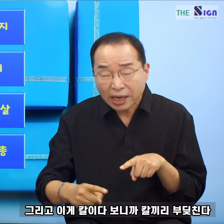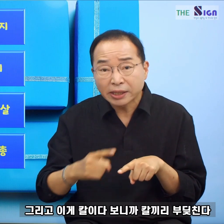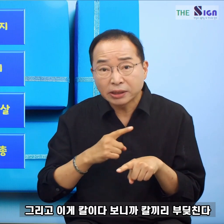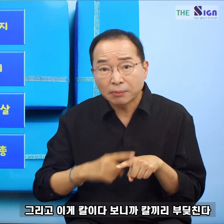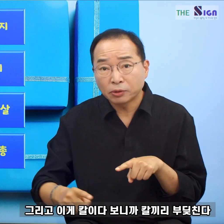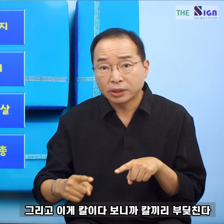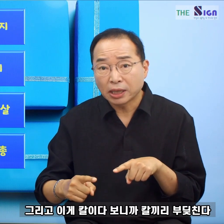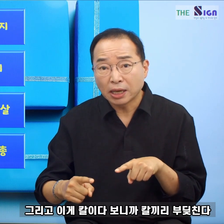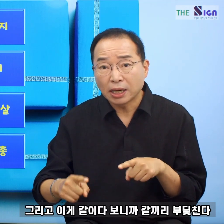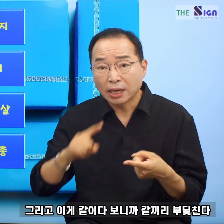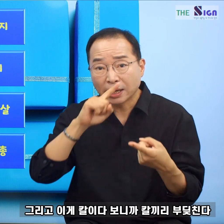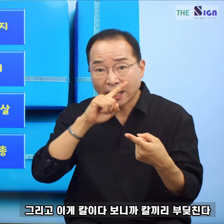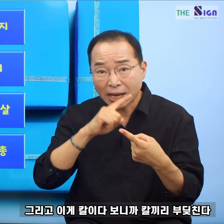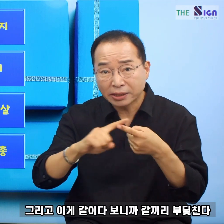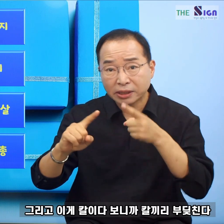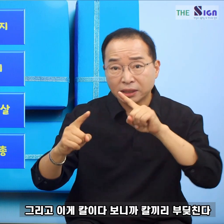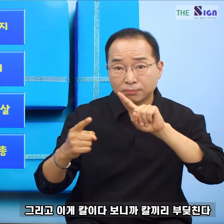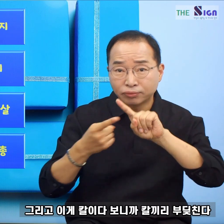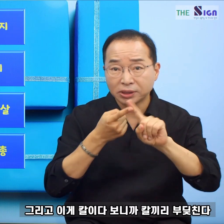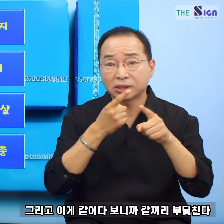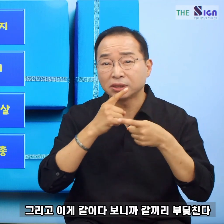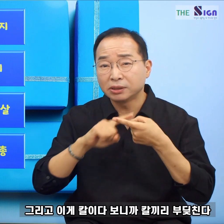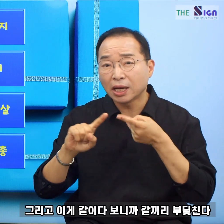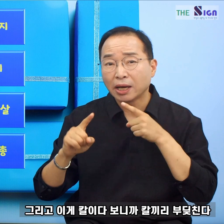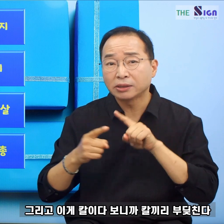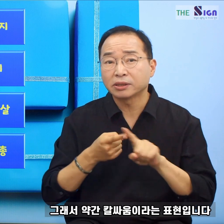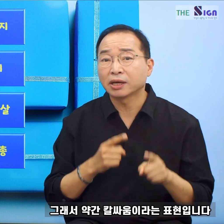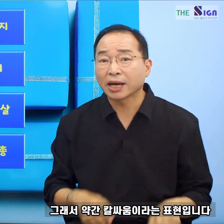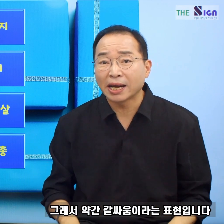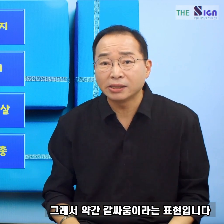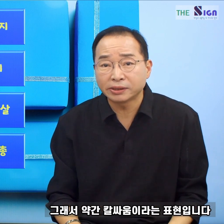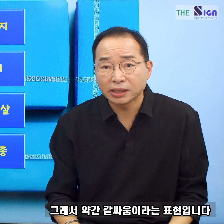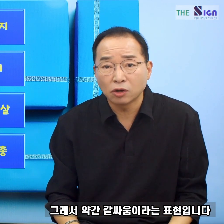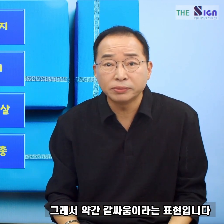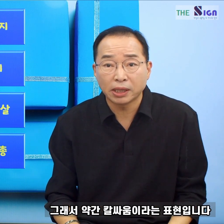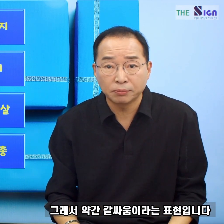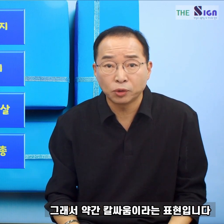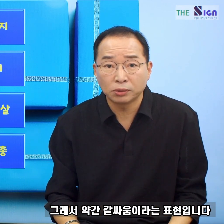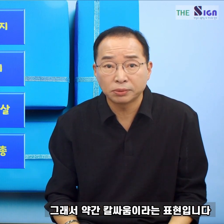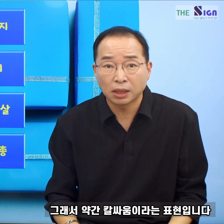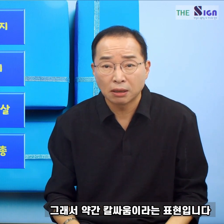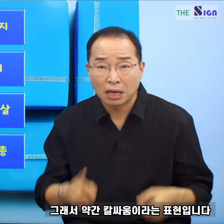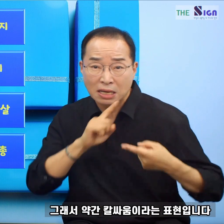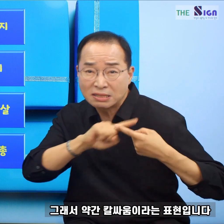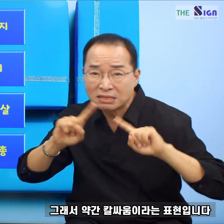칼이다 보니까 칼끼리 부딪힌다 해서 약간 칼싸움이라는 표현입니다.